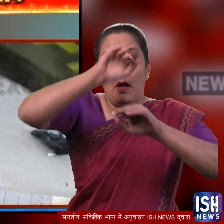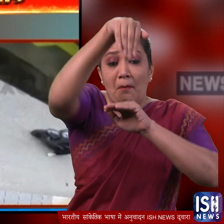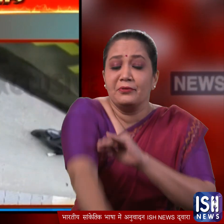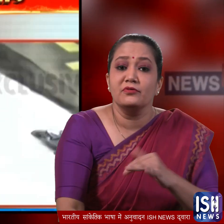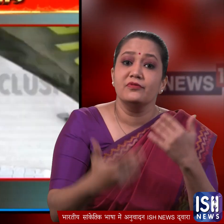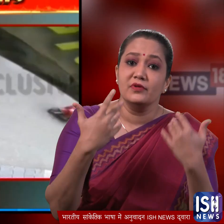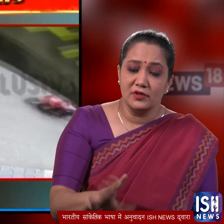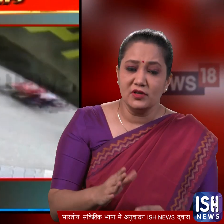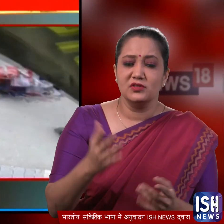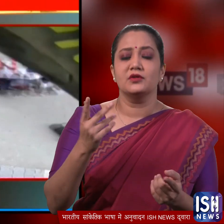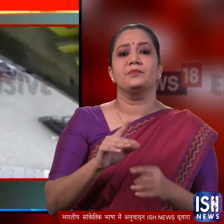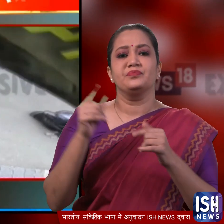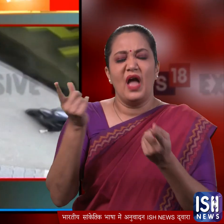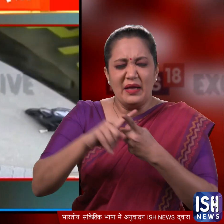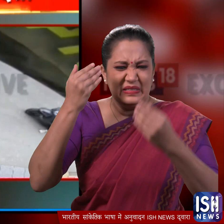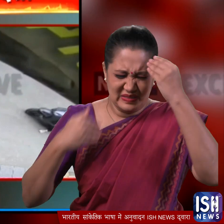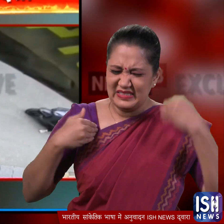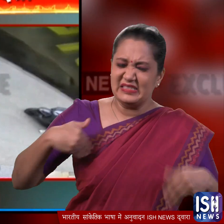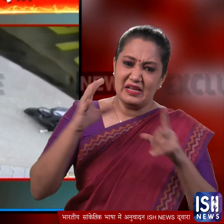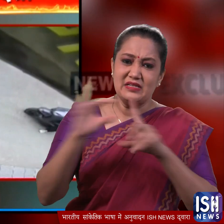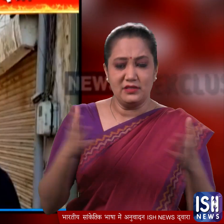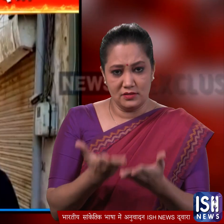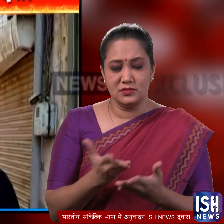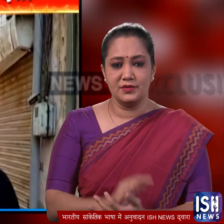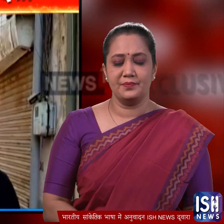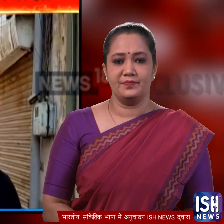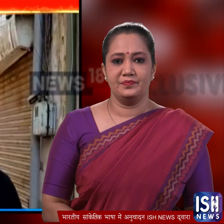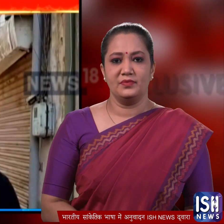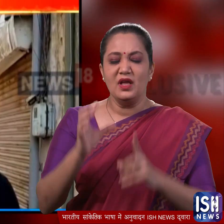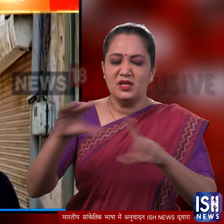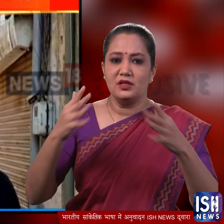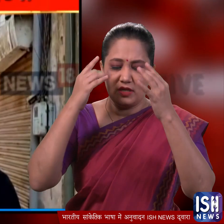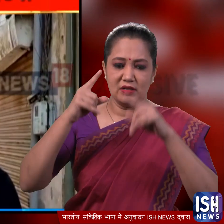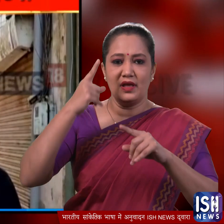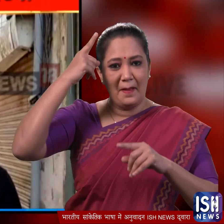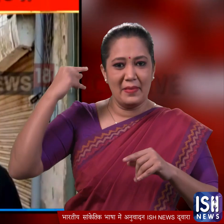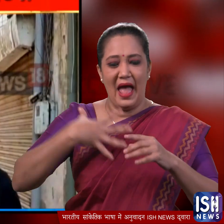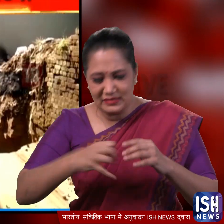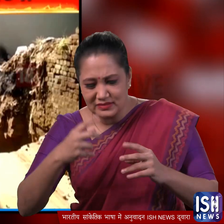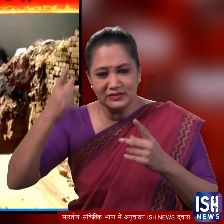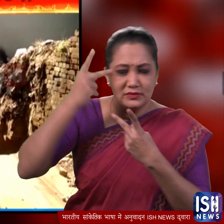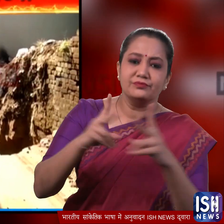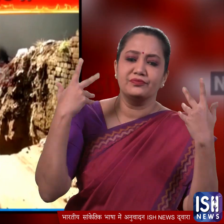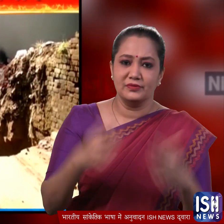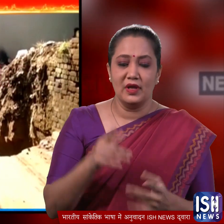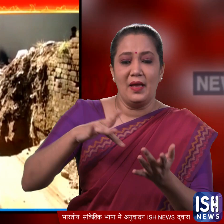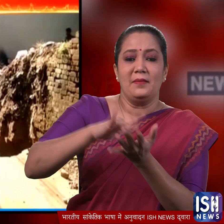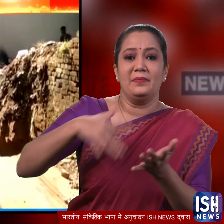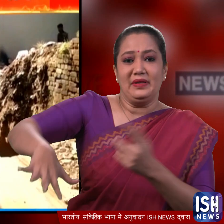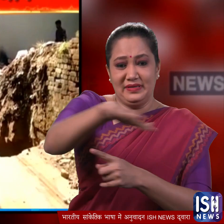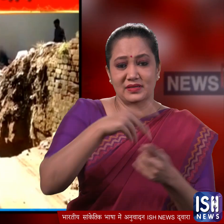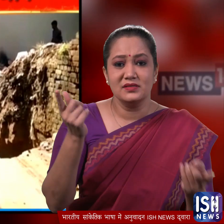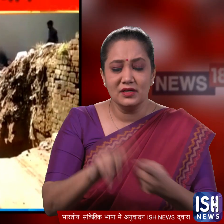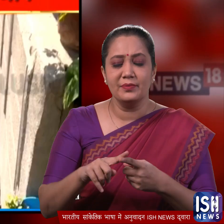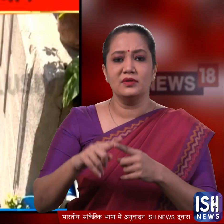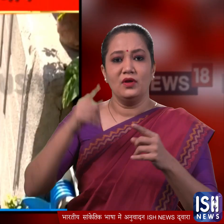वो गड्ढे में गिर गए। बताया गया कि इस हादसे में उन्हें काफी चोटें आईं। चोट उन्हें काफी लगी है, पर एक्सरेज वगैरह हुए थे। इस घटना की जगह से जो